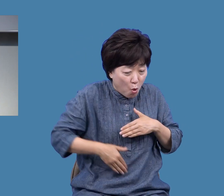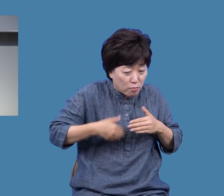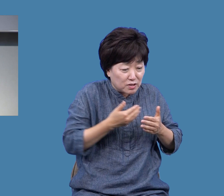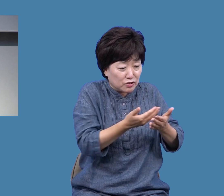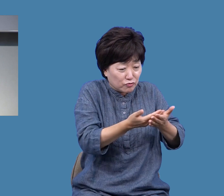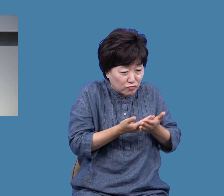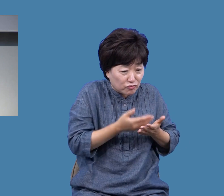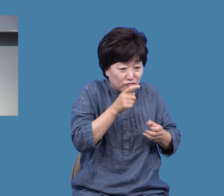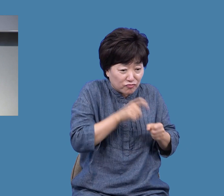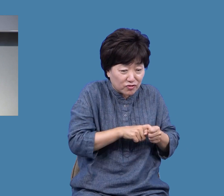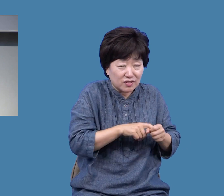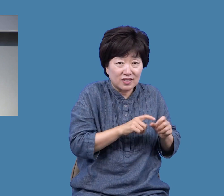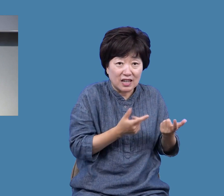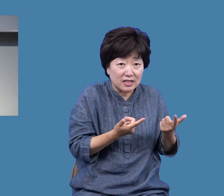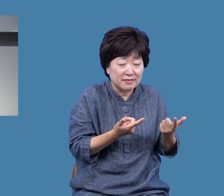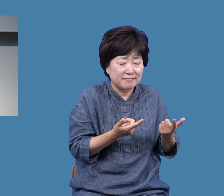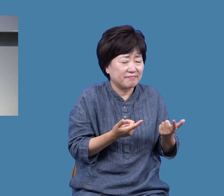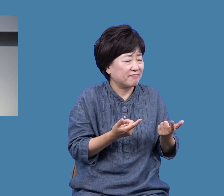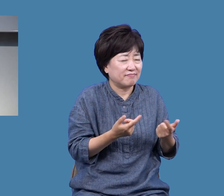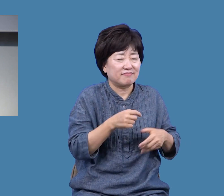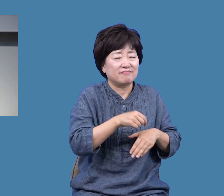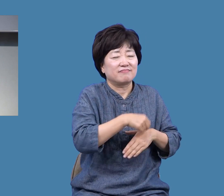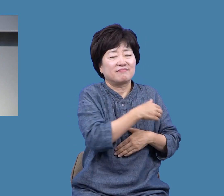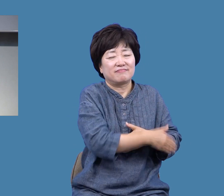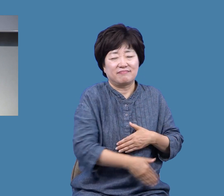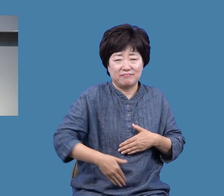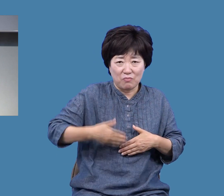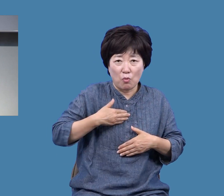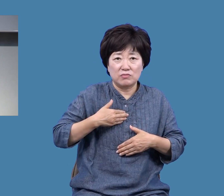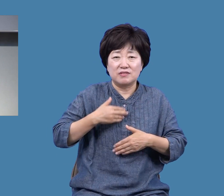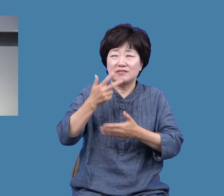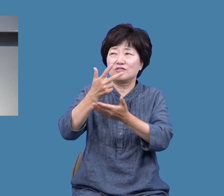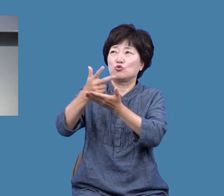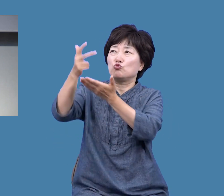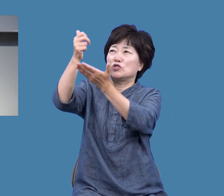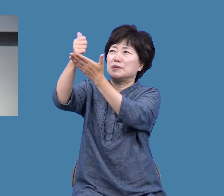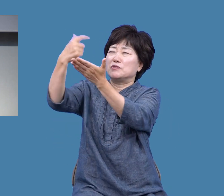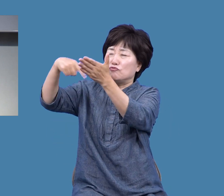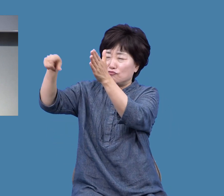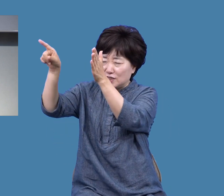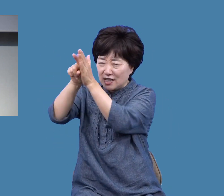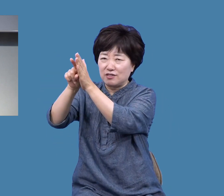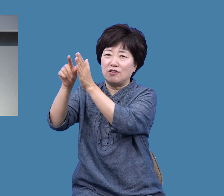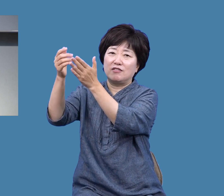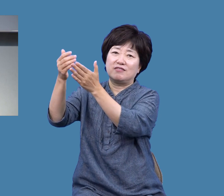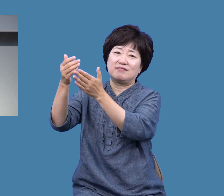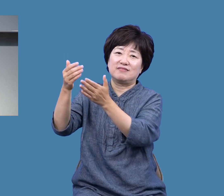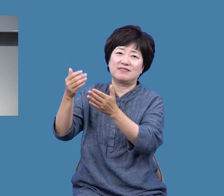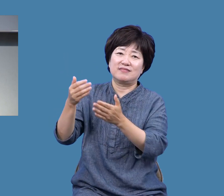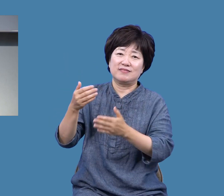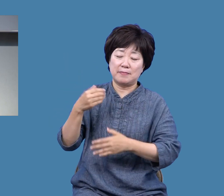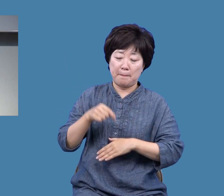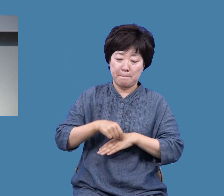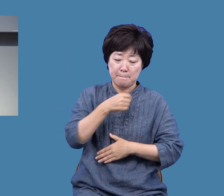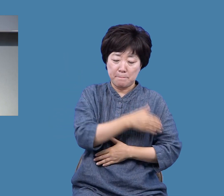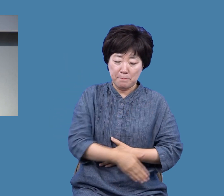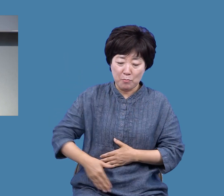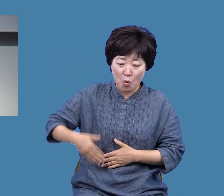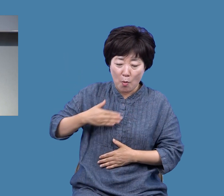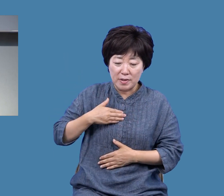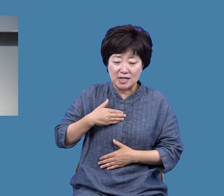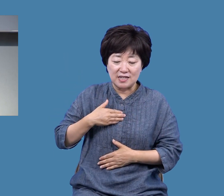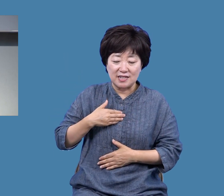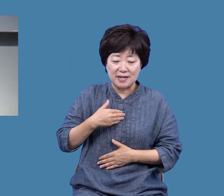뭐예요? 음란을 위해서 있지 않고 오직 주를 위해서 있다는 거예요. 우리 몸을 주신 이유는 우리 몸에 있는